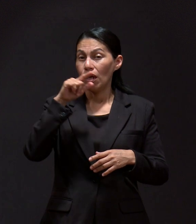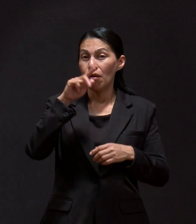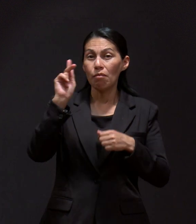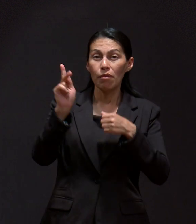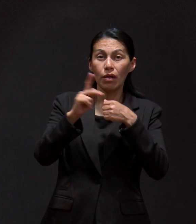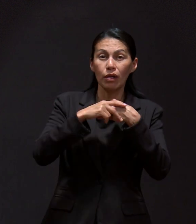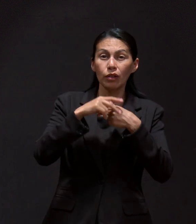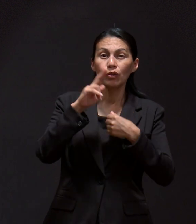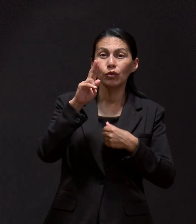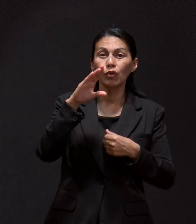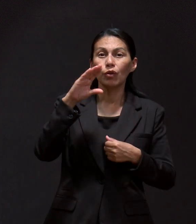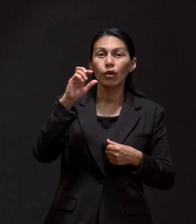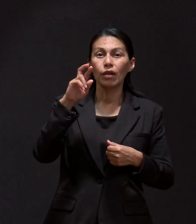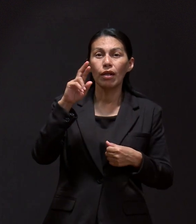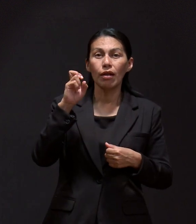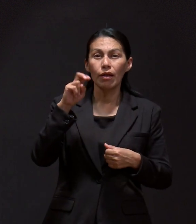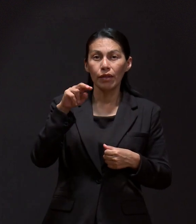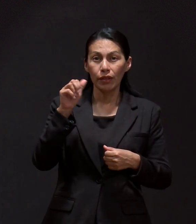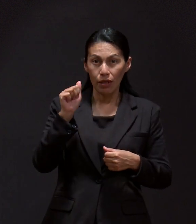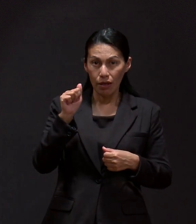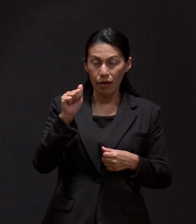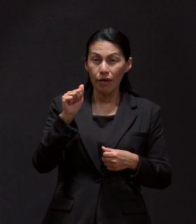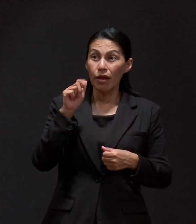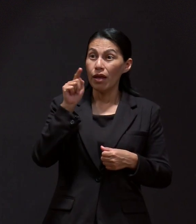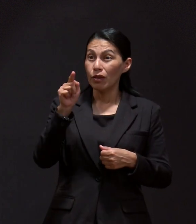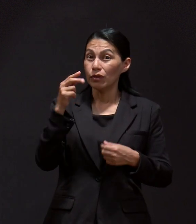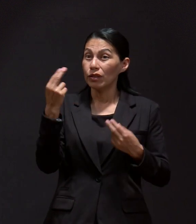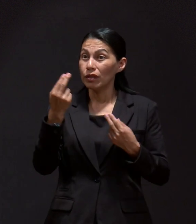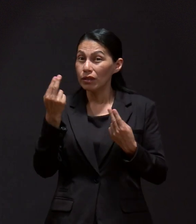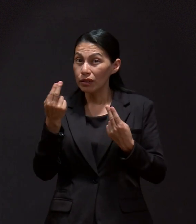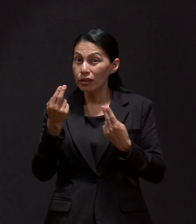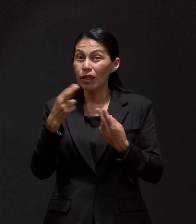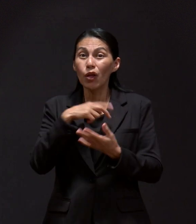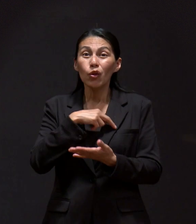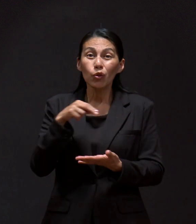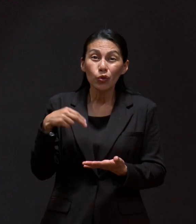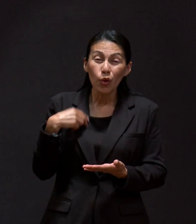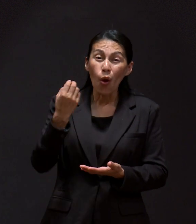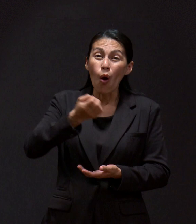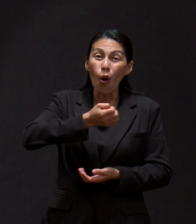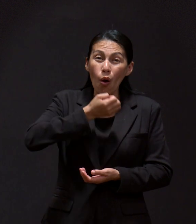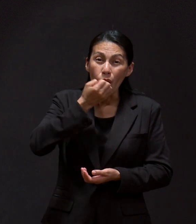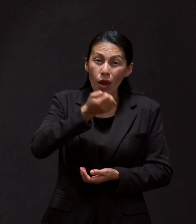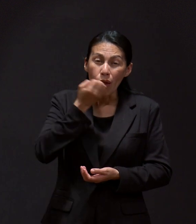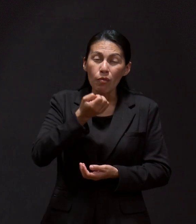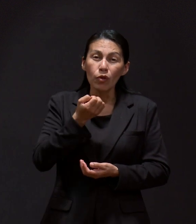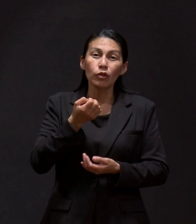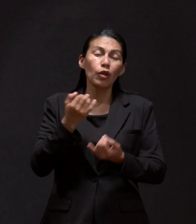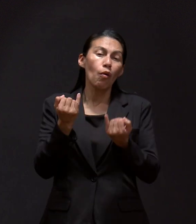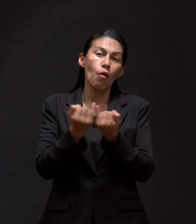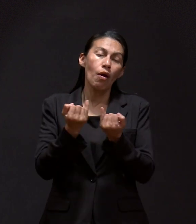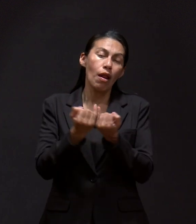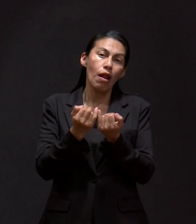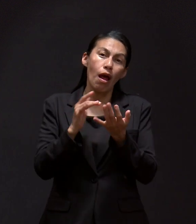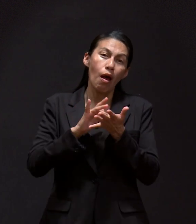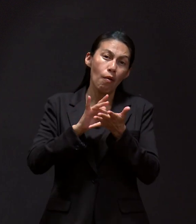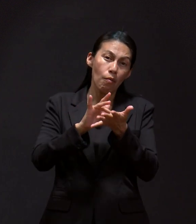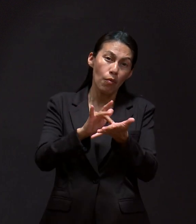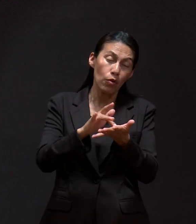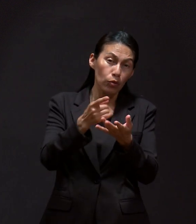en ucrania y necesitan nuestras oraciones y nuestro apoyo material hay